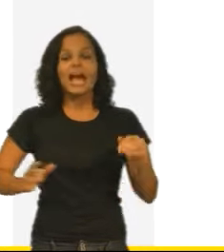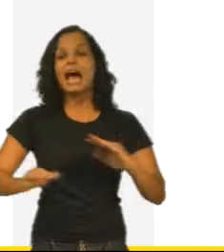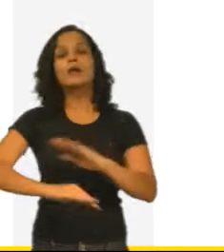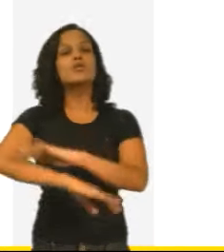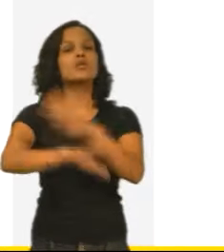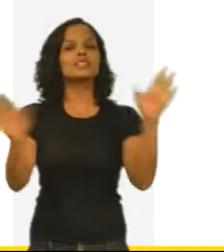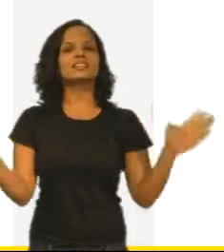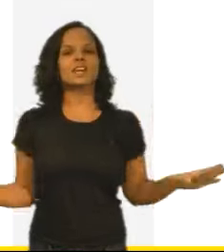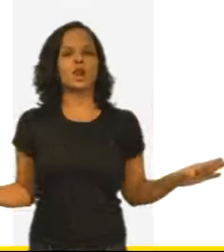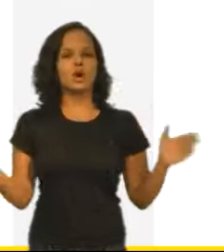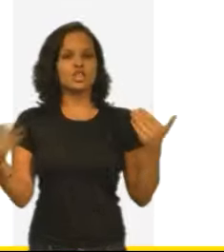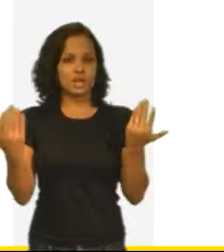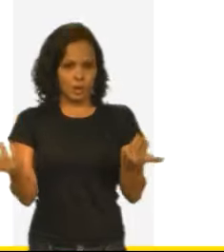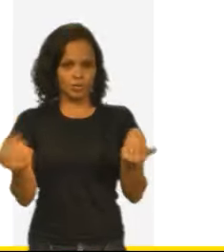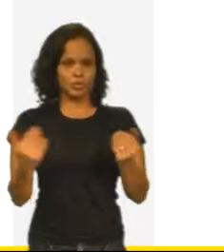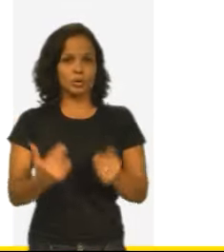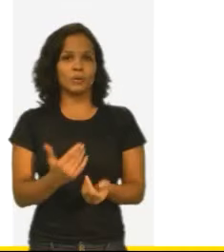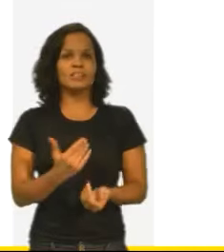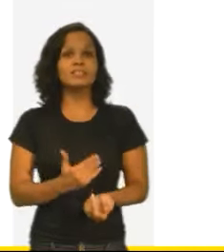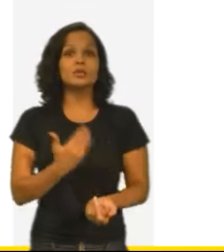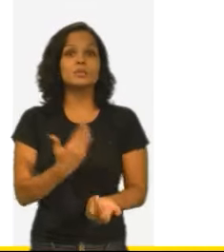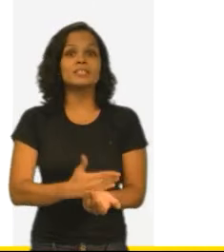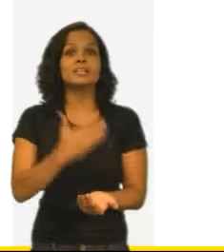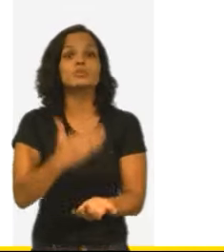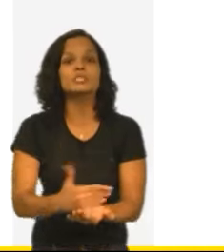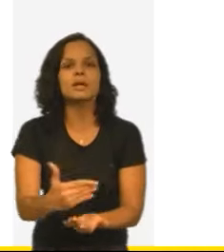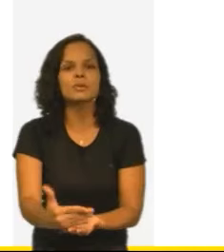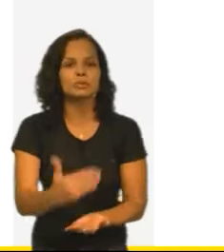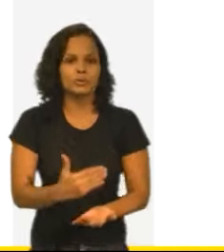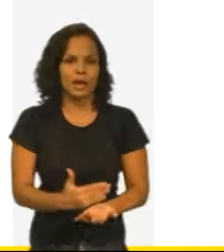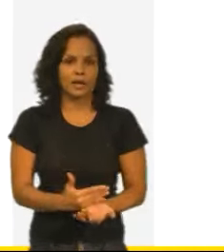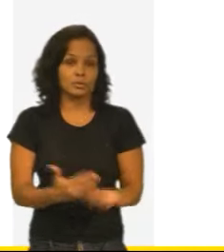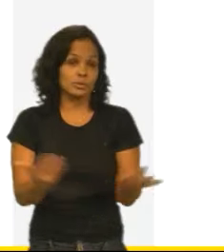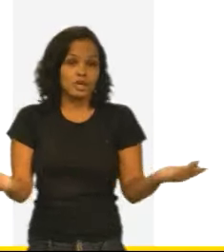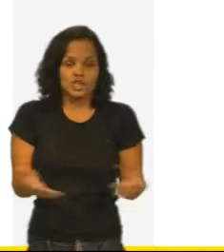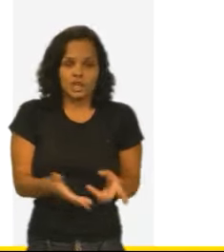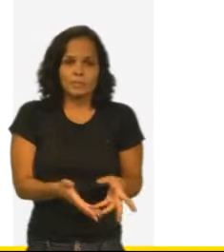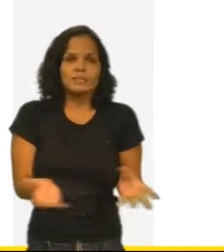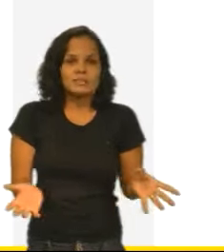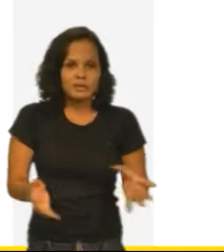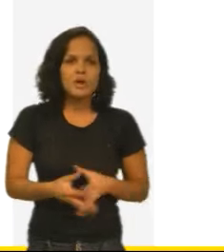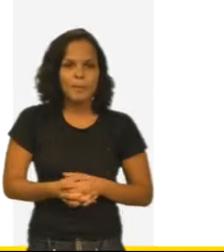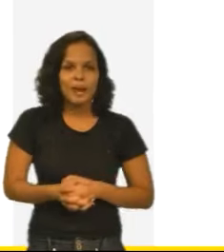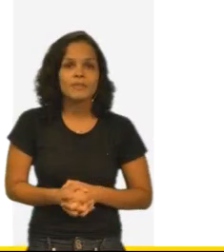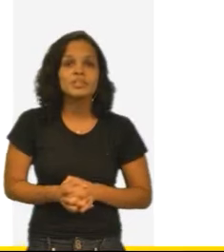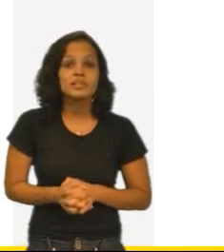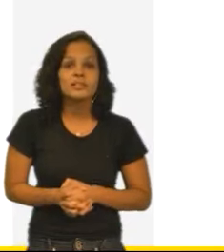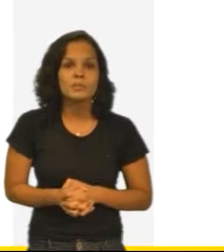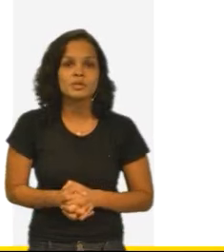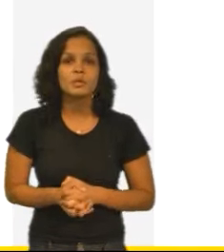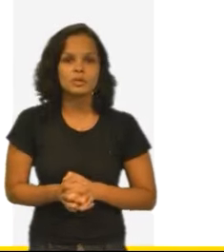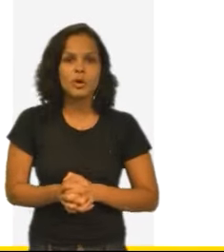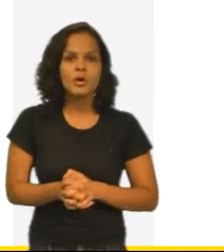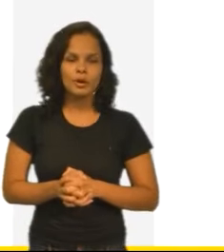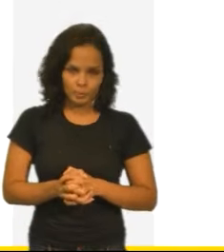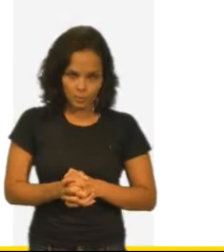A concordância lógica com o núcleo aí seria os brasileiros são educados, já que brasileiros é uma palavra terceira pessoa do